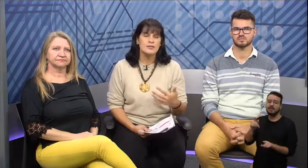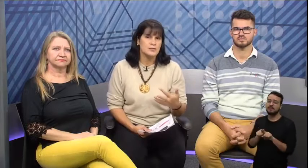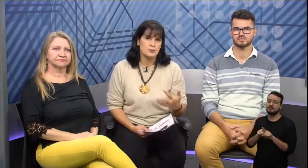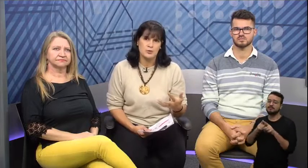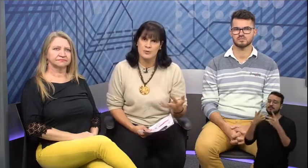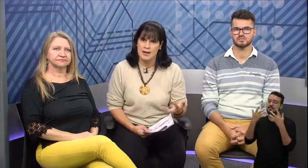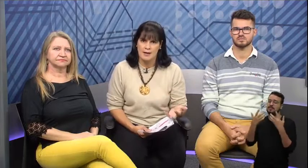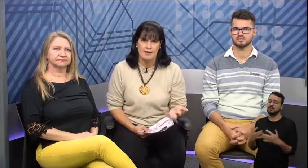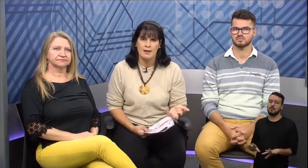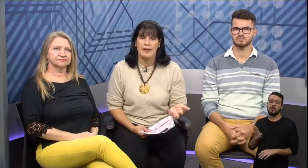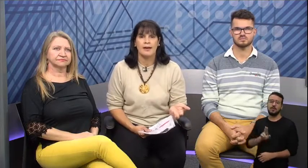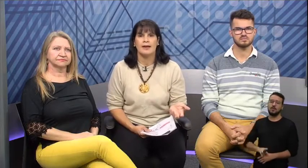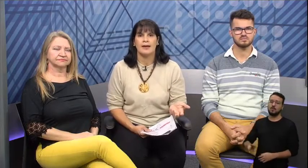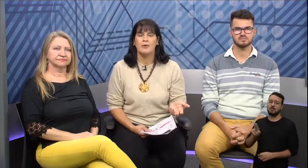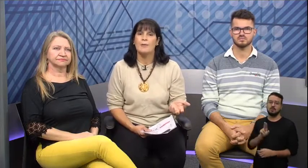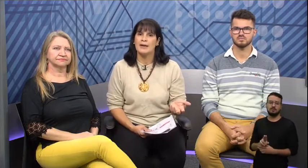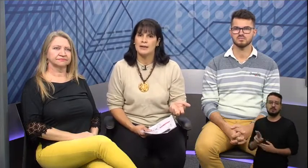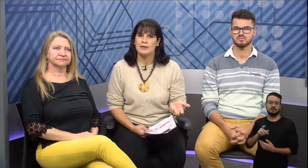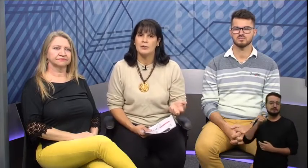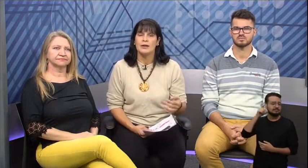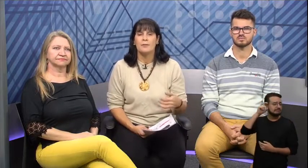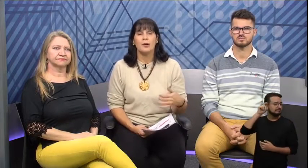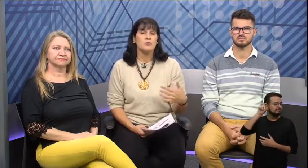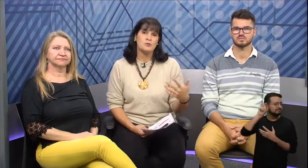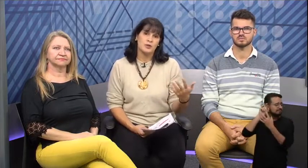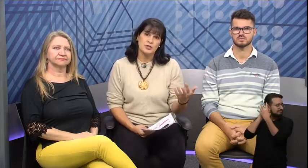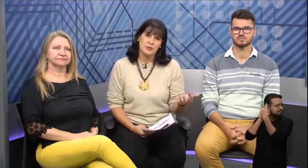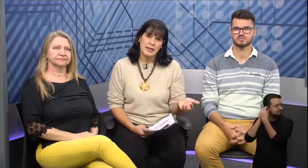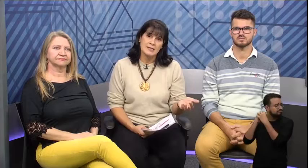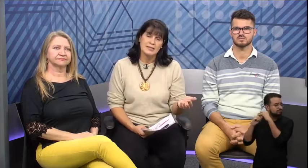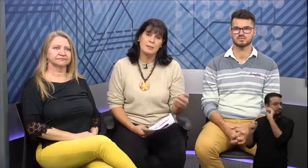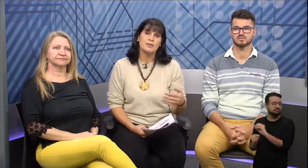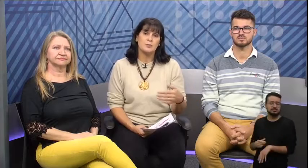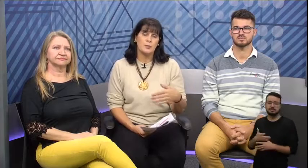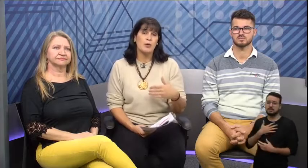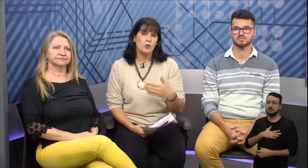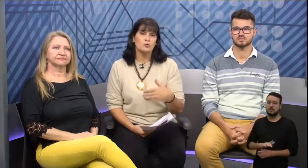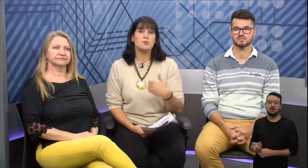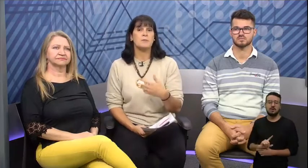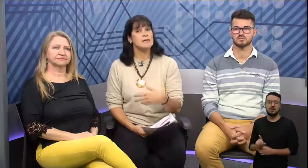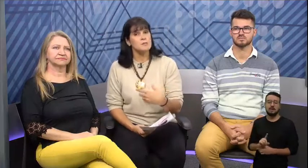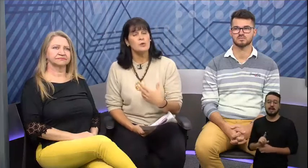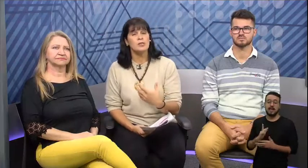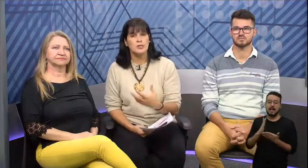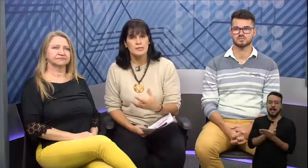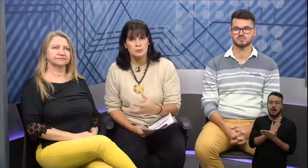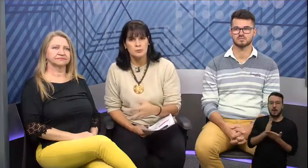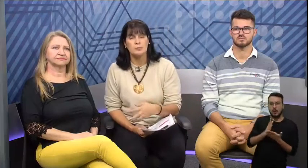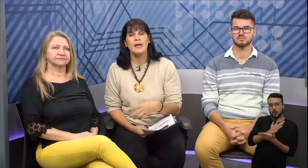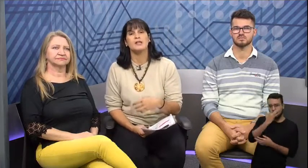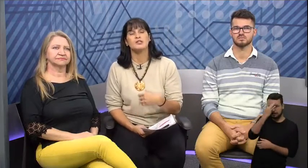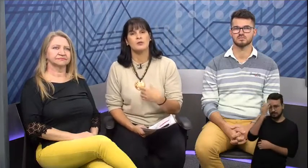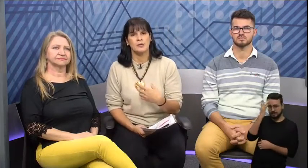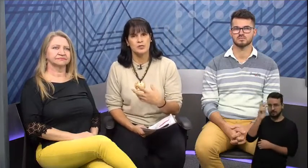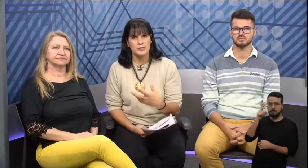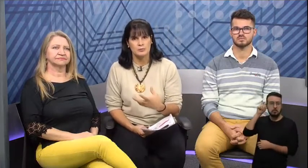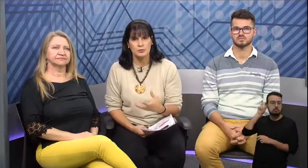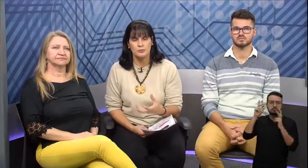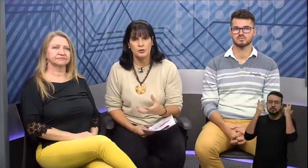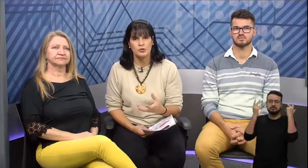gostam de usar o aparelho. Para alguns não faz diferença, mas para outros, mesmo com a indicação médica, com a indicação de um